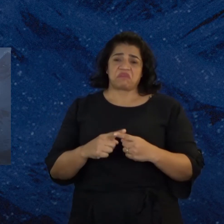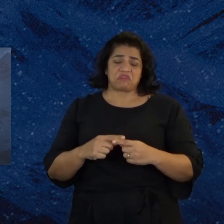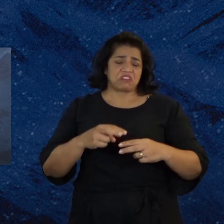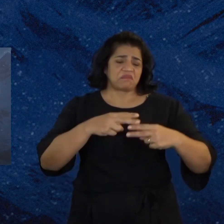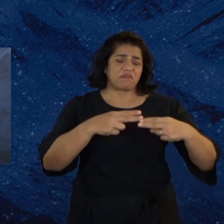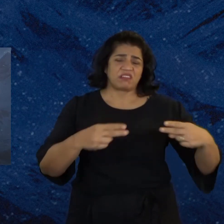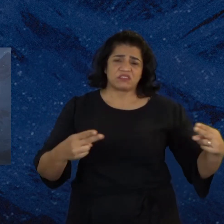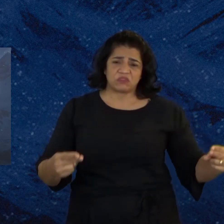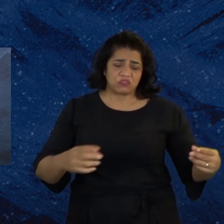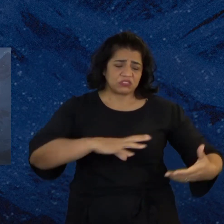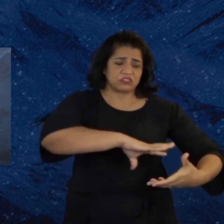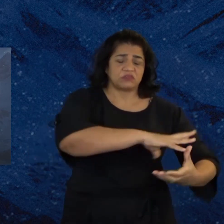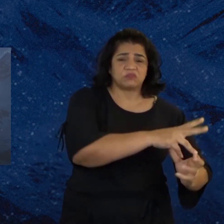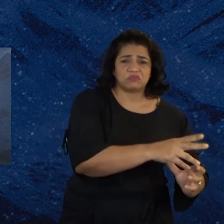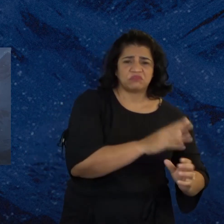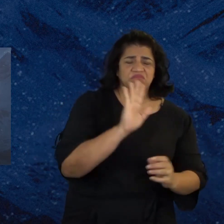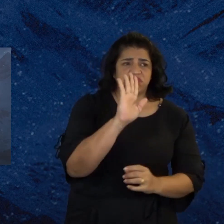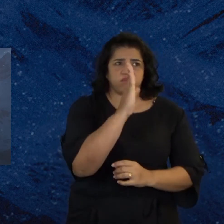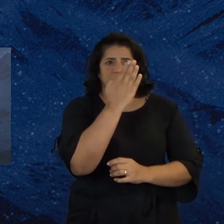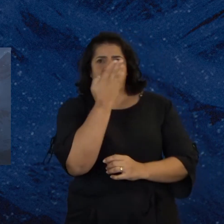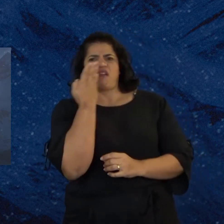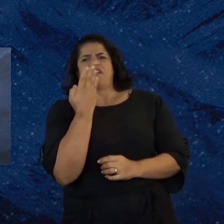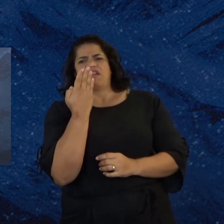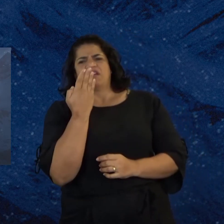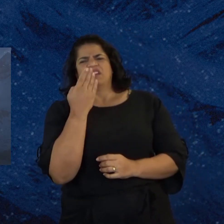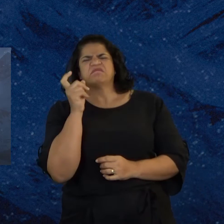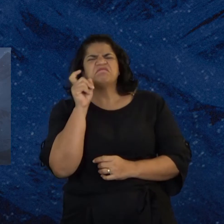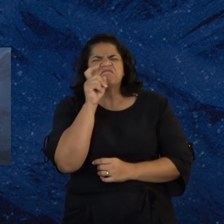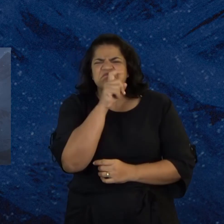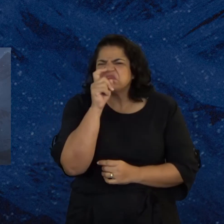Tudo engano, tudo mentira, tudo falso.